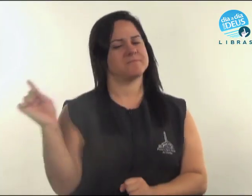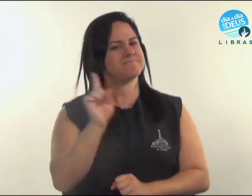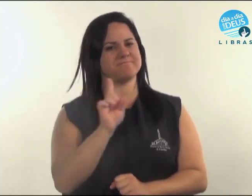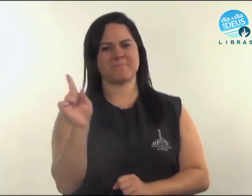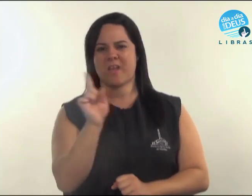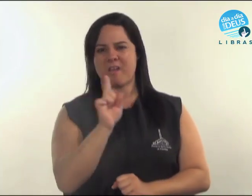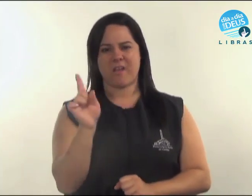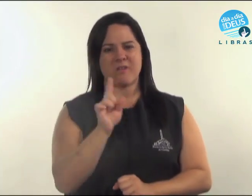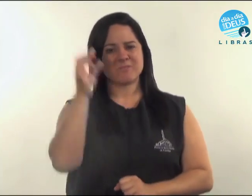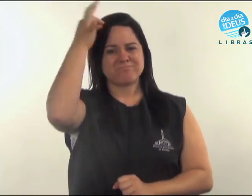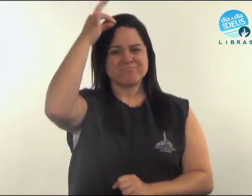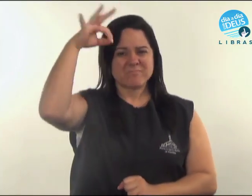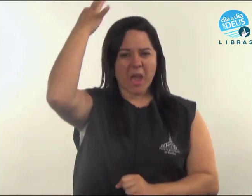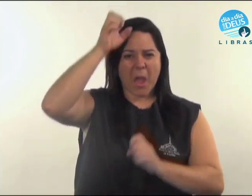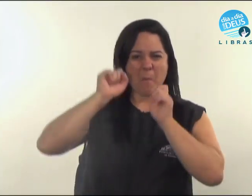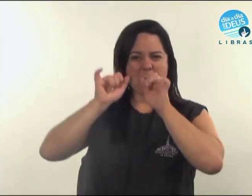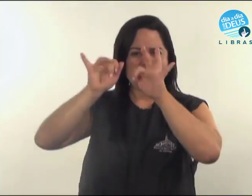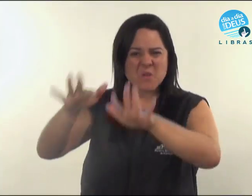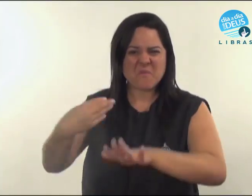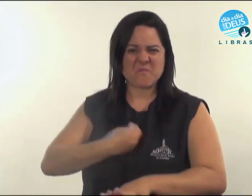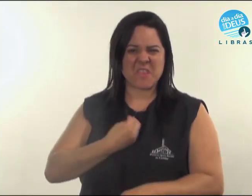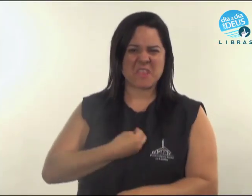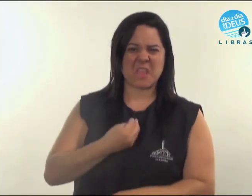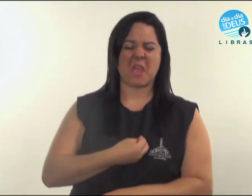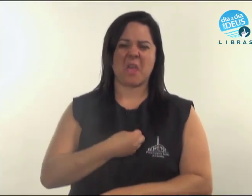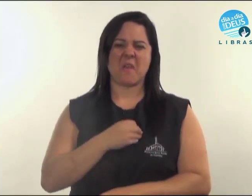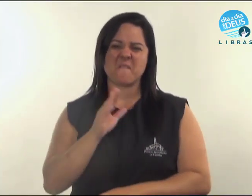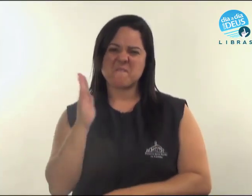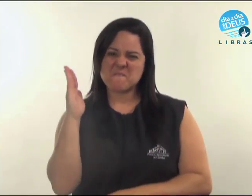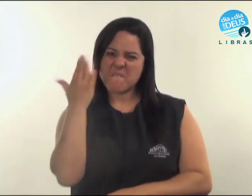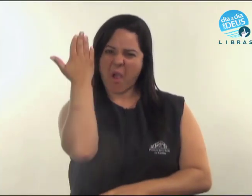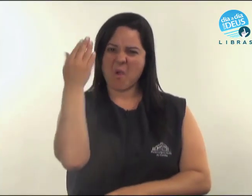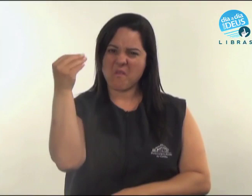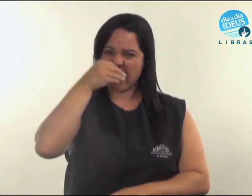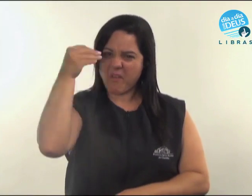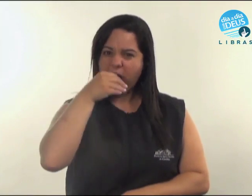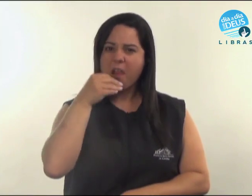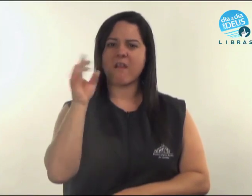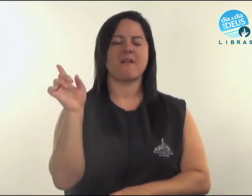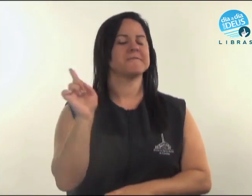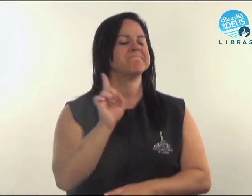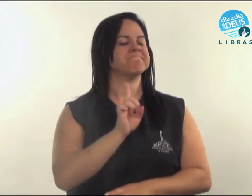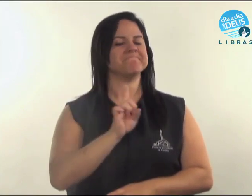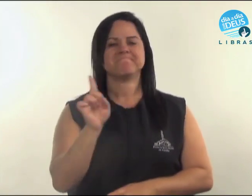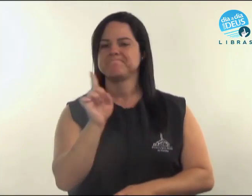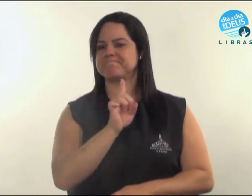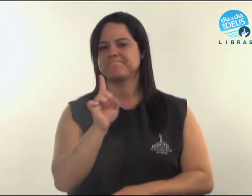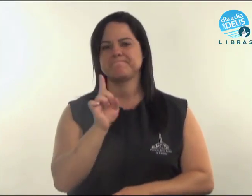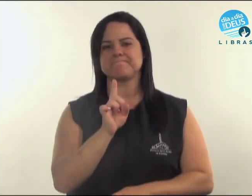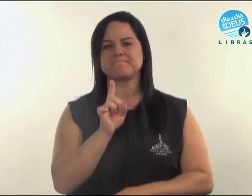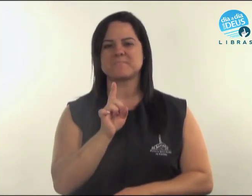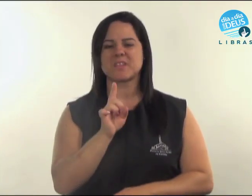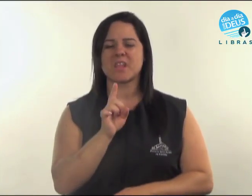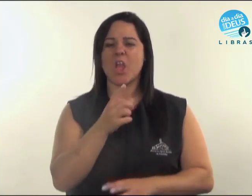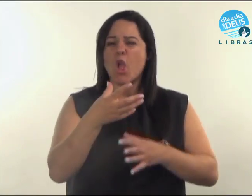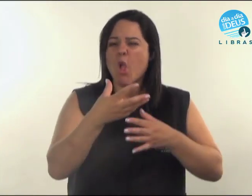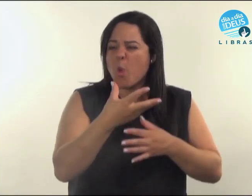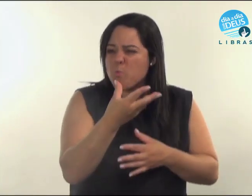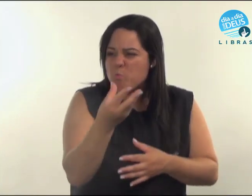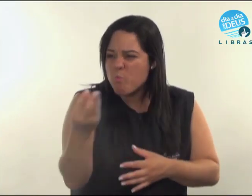pode abençoar a mera religiosidade sem uma vida dedicada ao Senhor. E há muitos que estão no meio